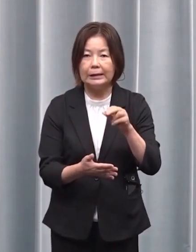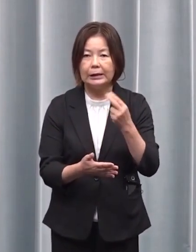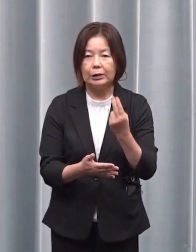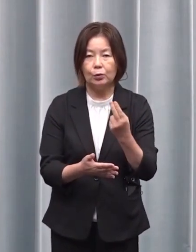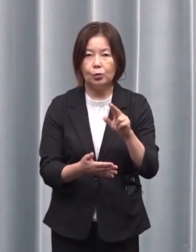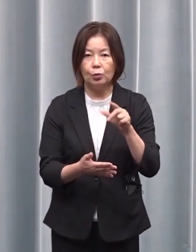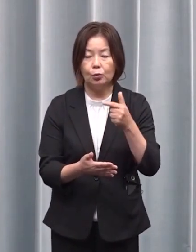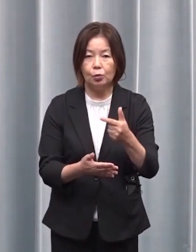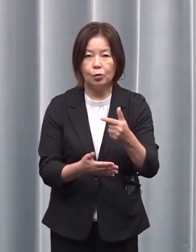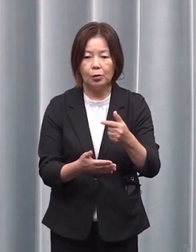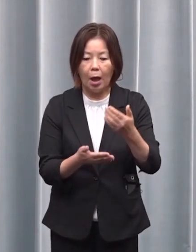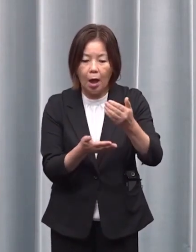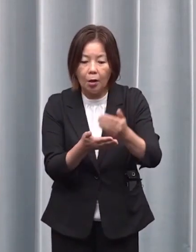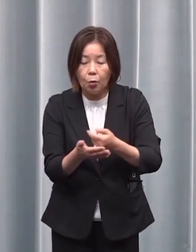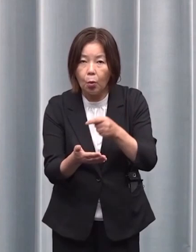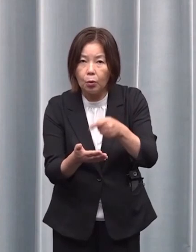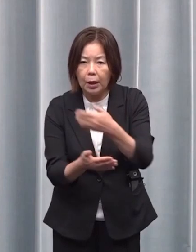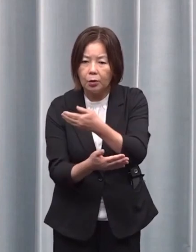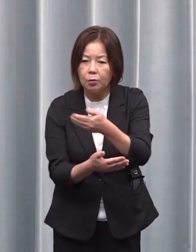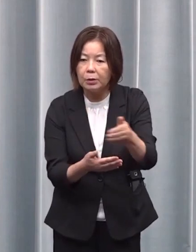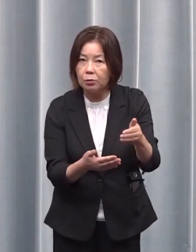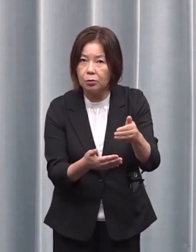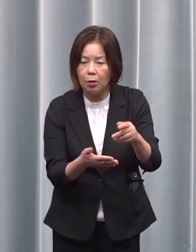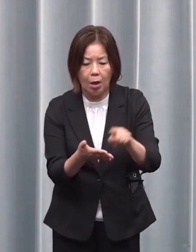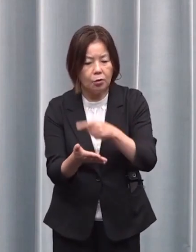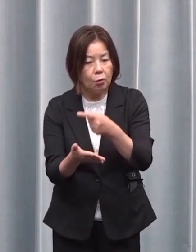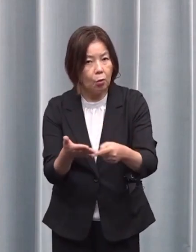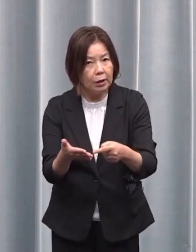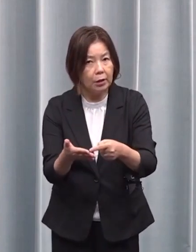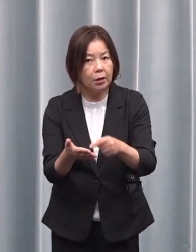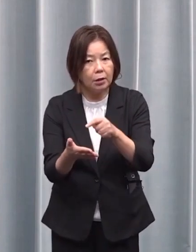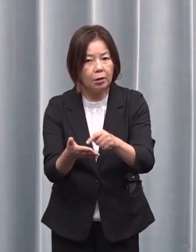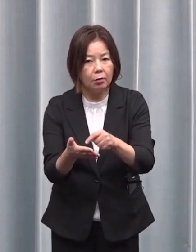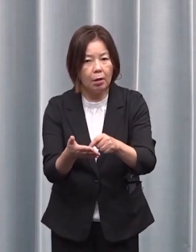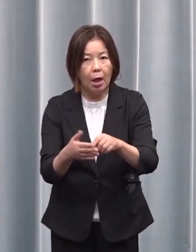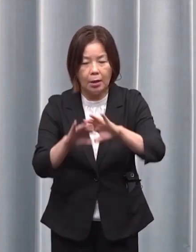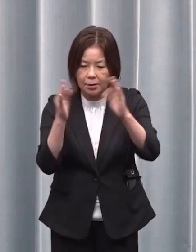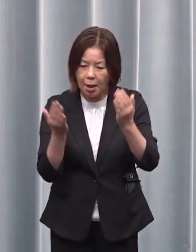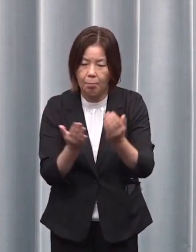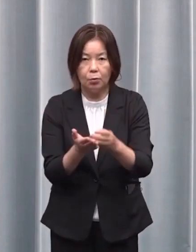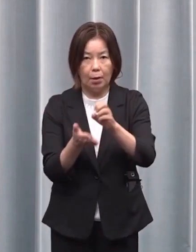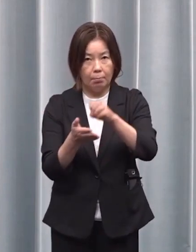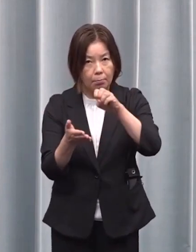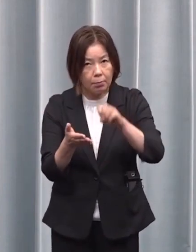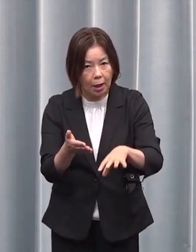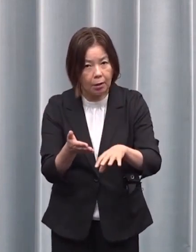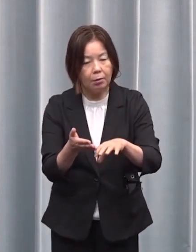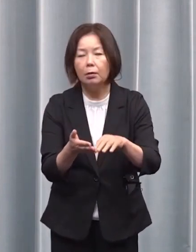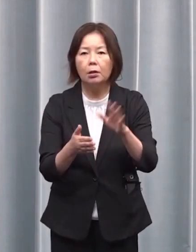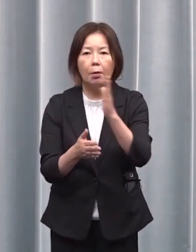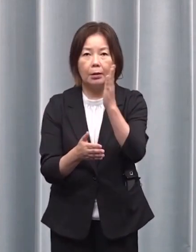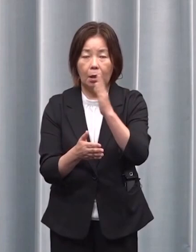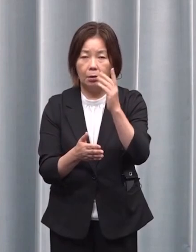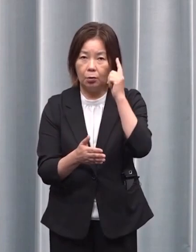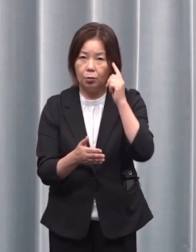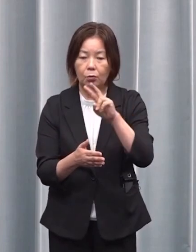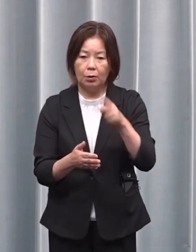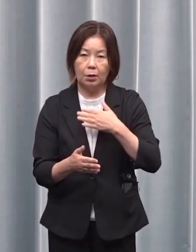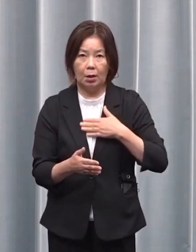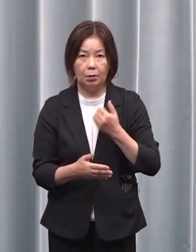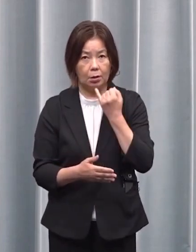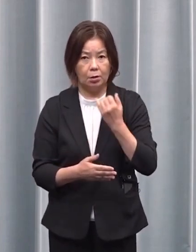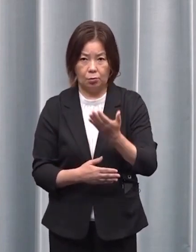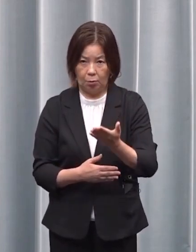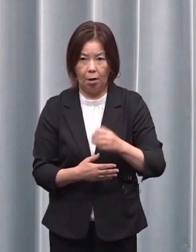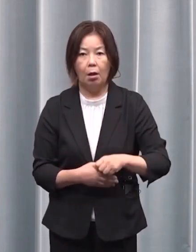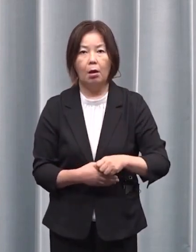している水、必ずしも処理水といっても全てが取り除かれたものではないという理解でいいですよね。そしてその海外ではこれを汚染